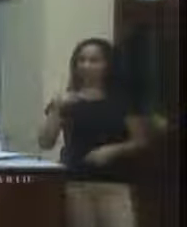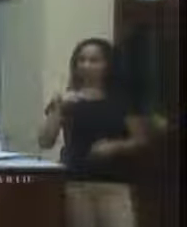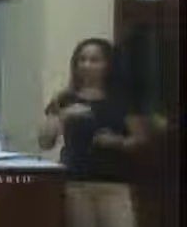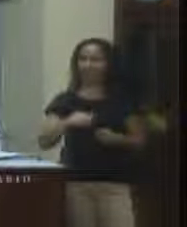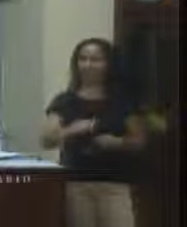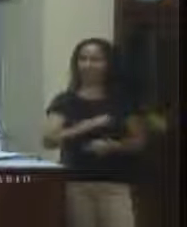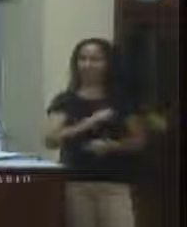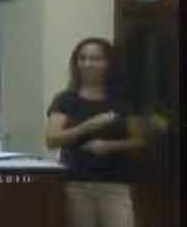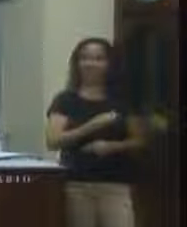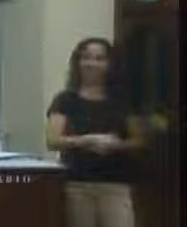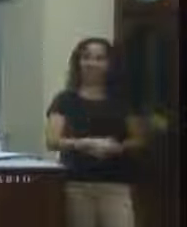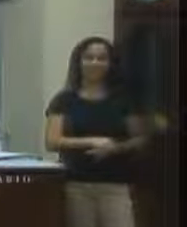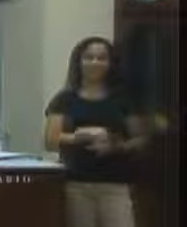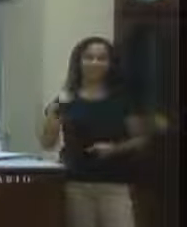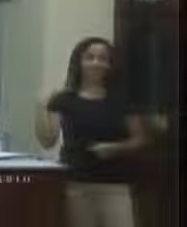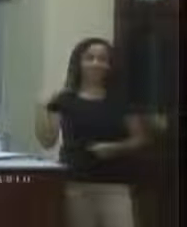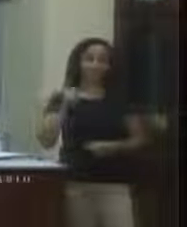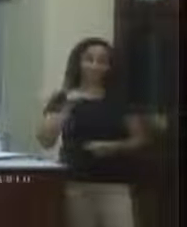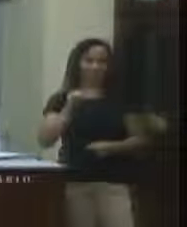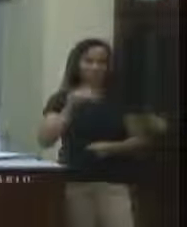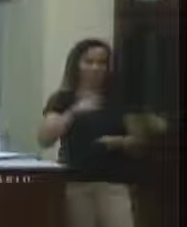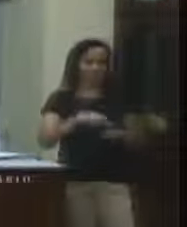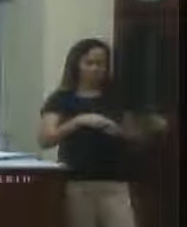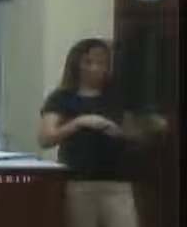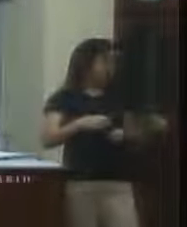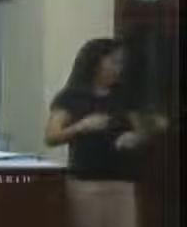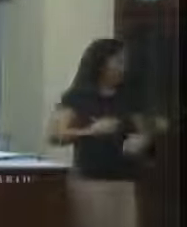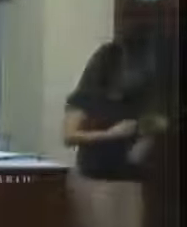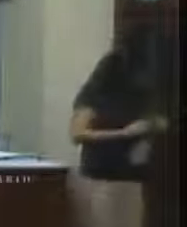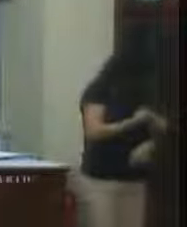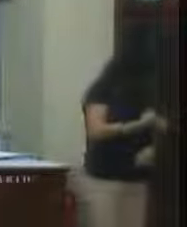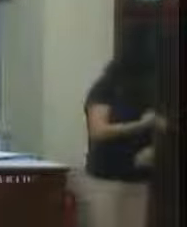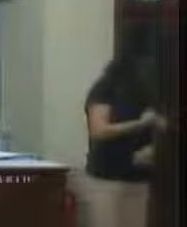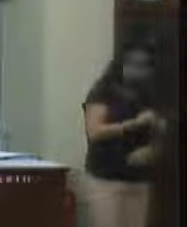Correia. Vereador Silvio Rogério Furtado da Graça.